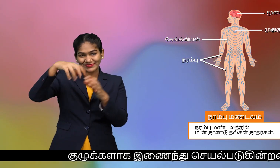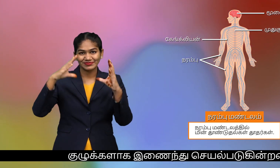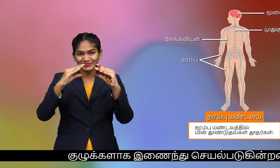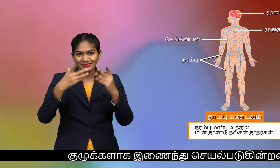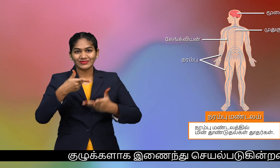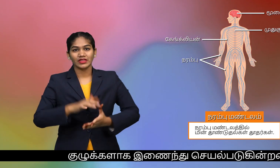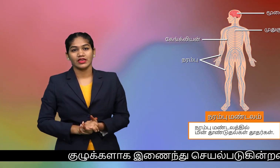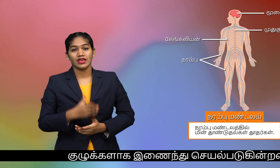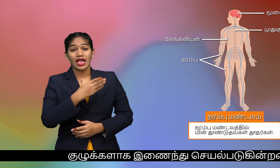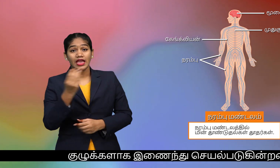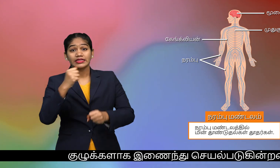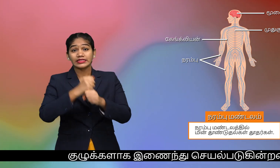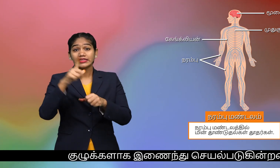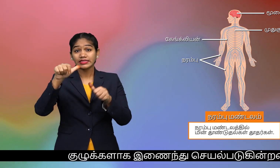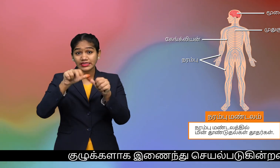குழுக்களாக இணைந்து செயல்படுகின்றன.